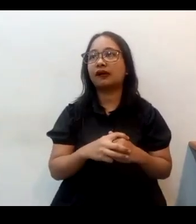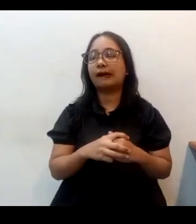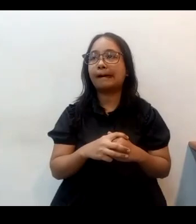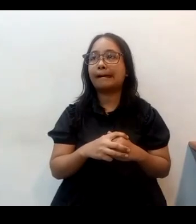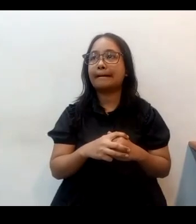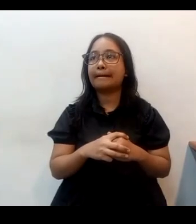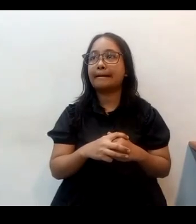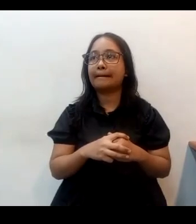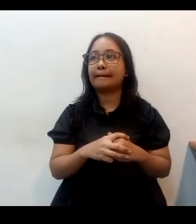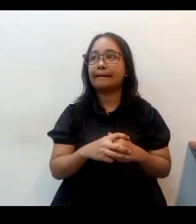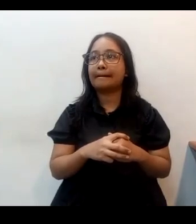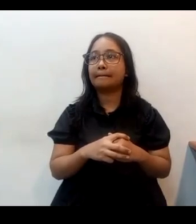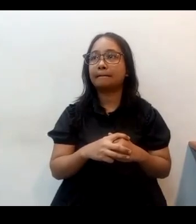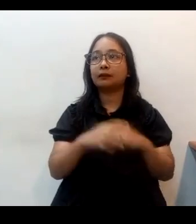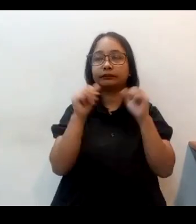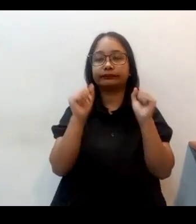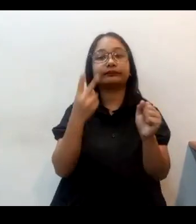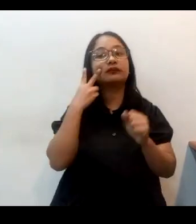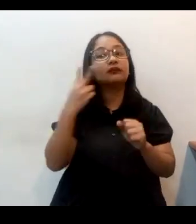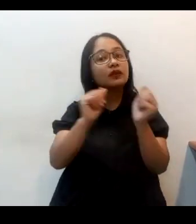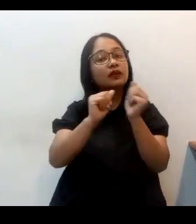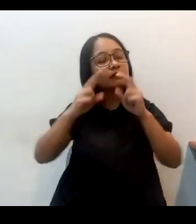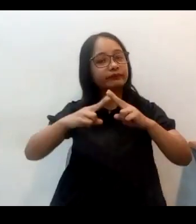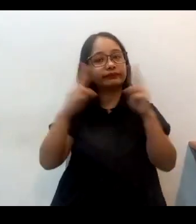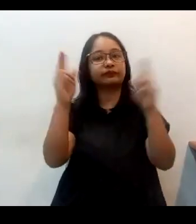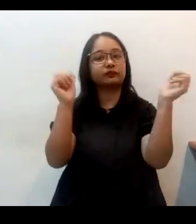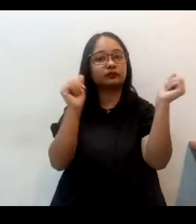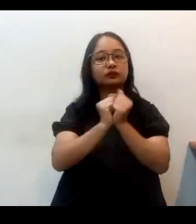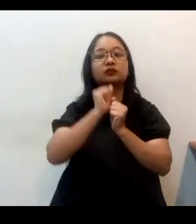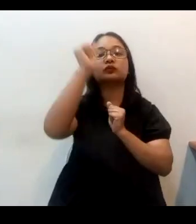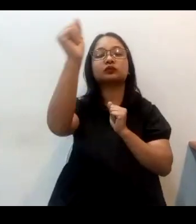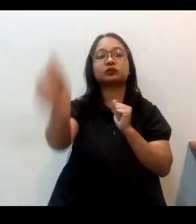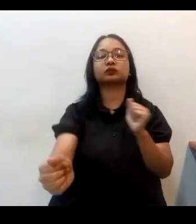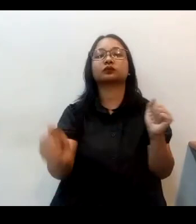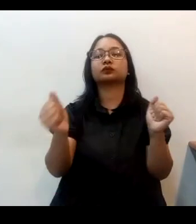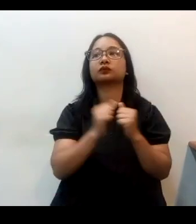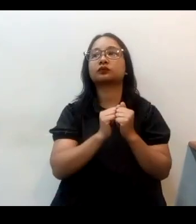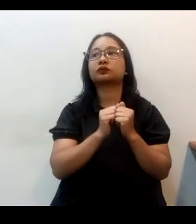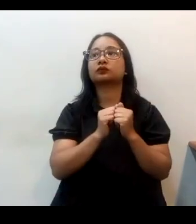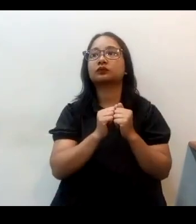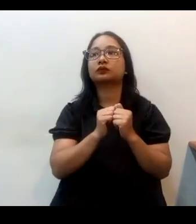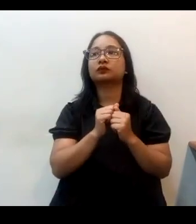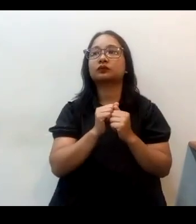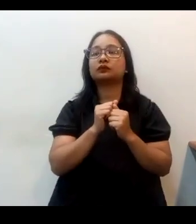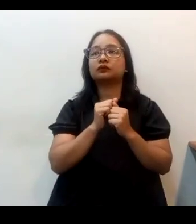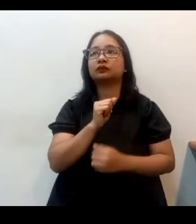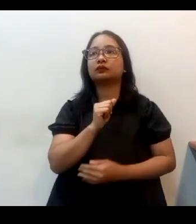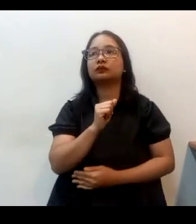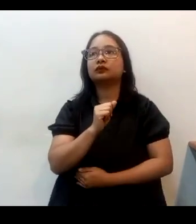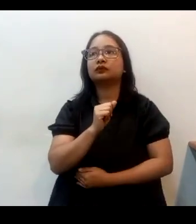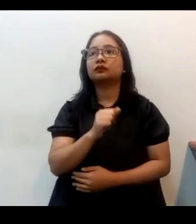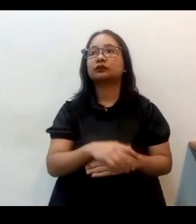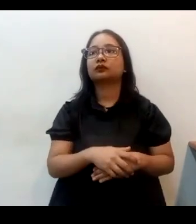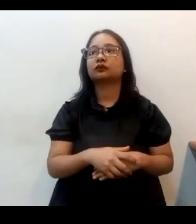above the 10 kilometer. Kaya kaya niya makita na higit pa sa 10 kilometro. And you can see